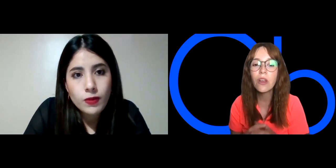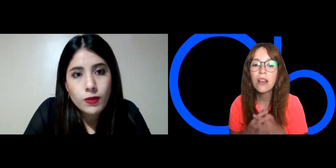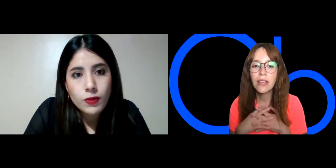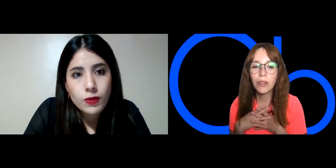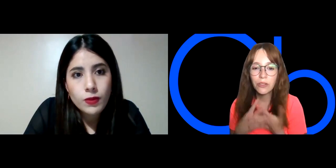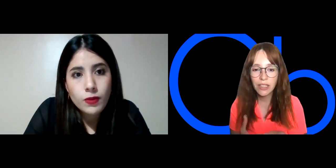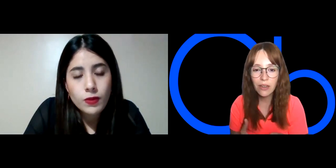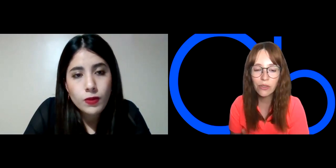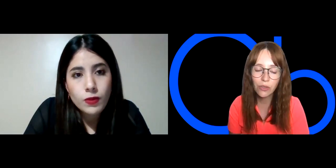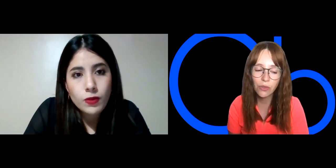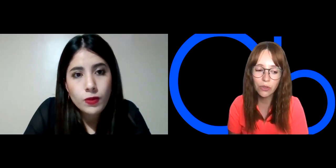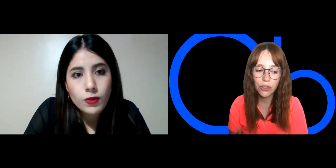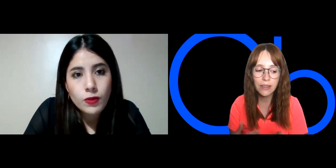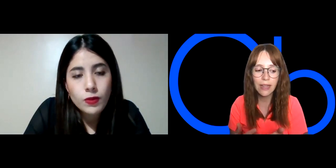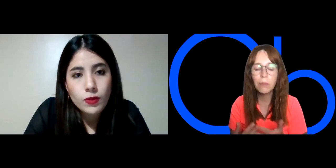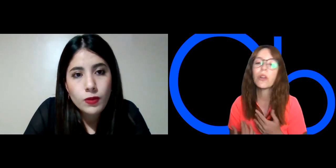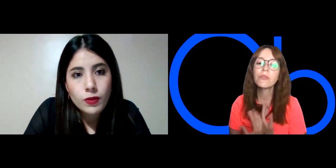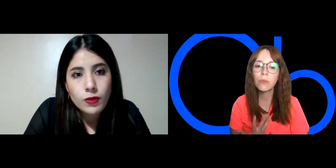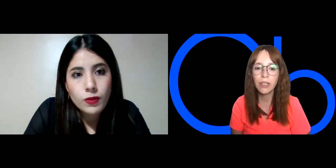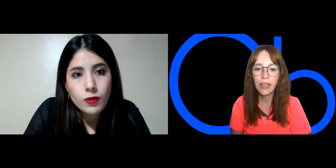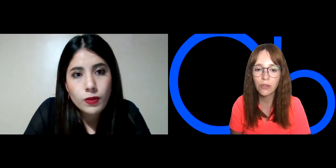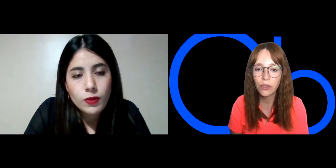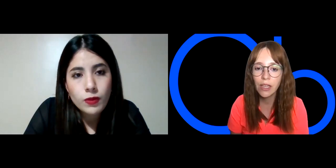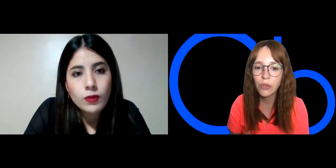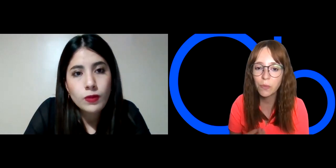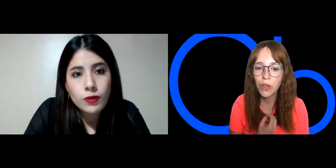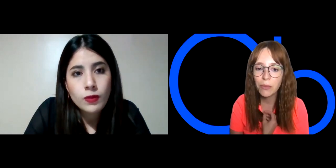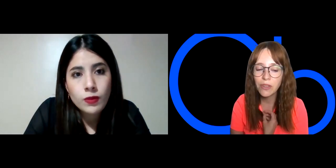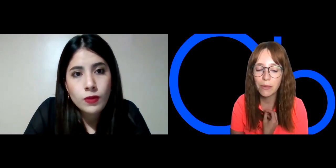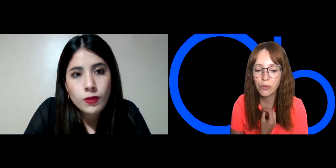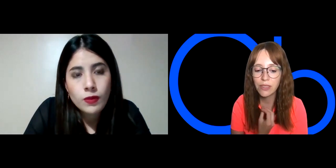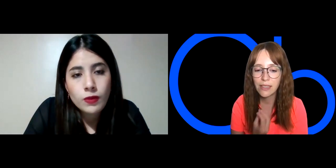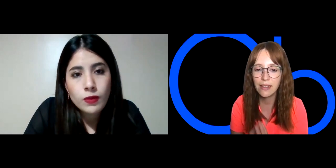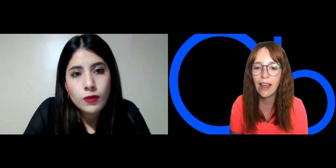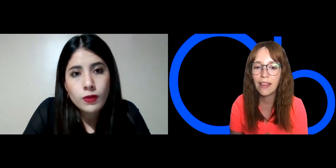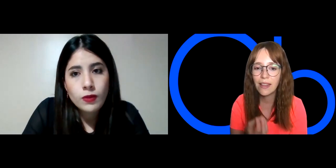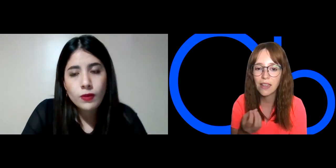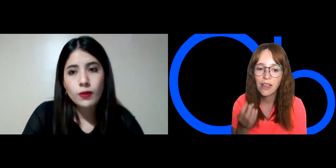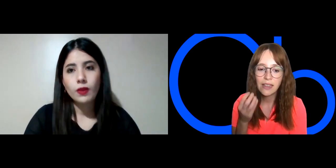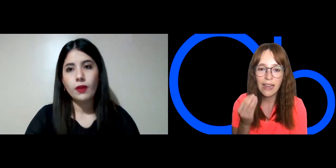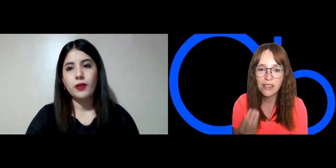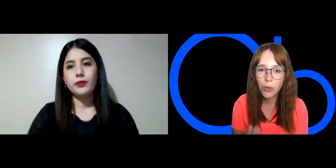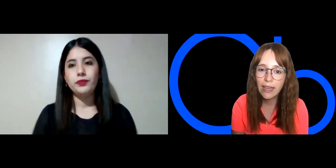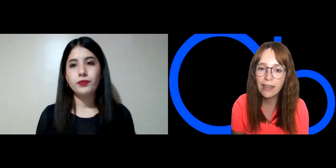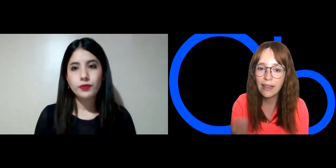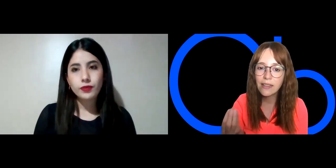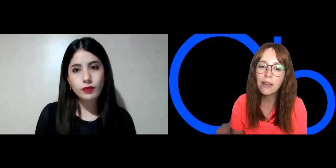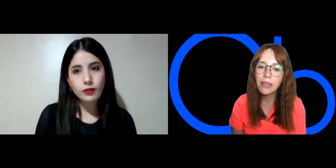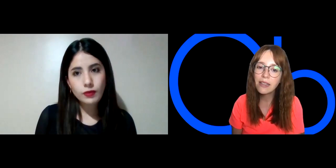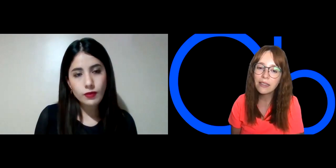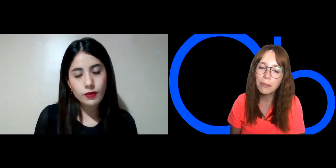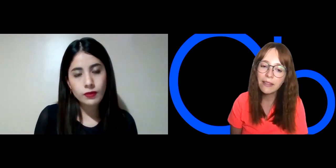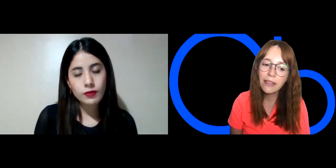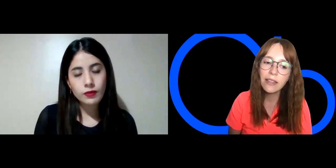salud. Y cuando lleguen a nuestro consultorio dental, podamos comunicarnos con ellos, podamos saber sus necesidades, qué les duele,